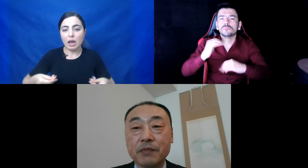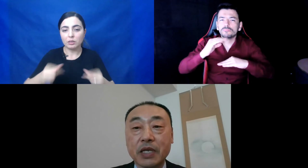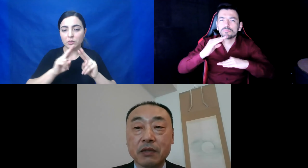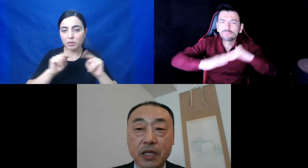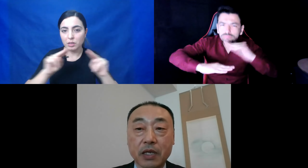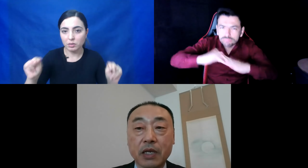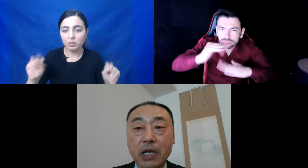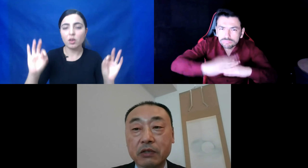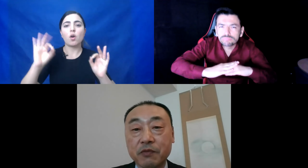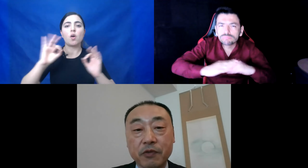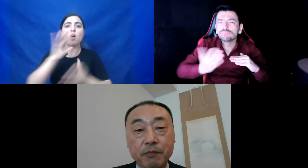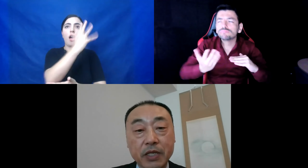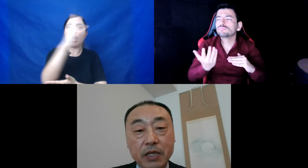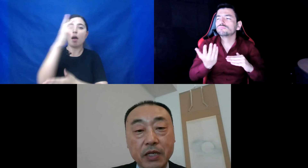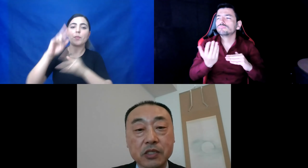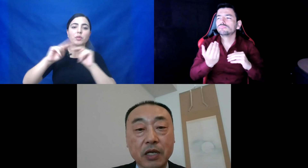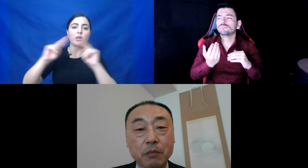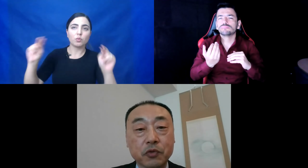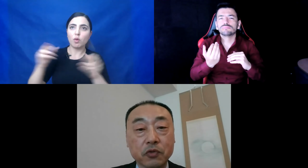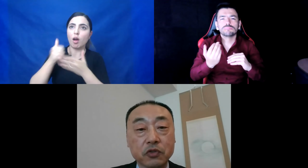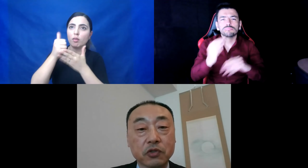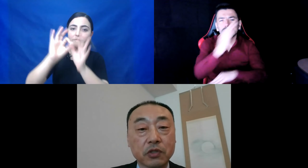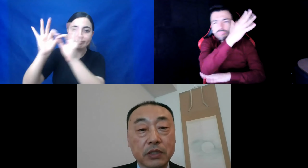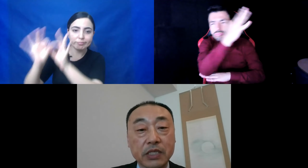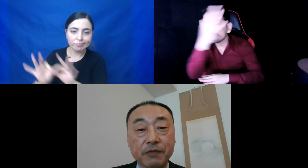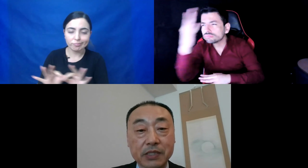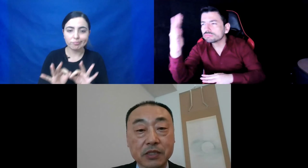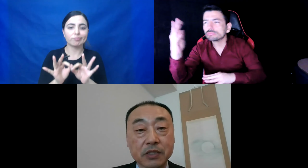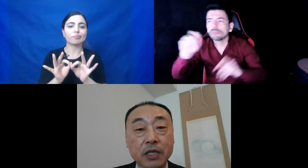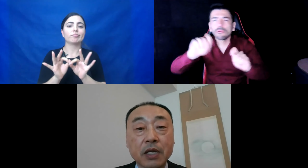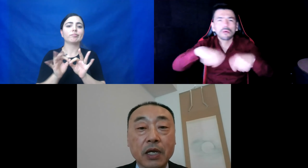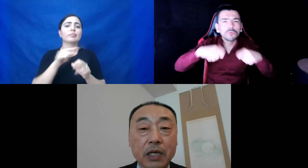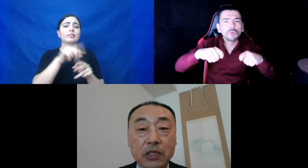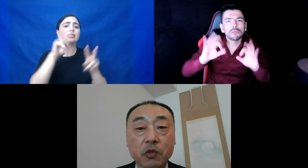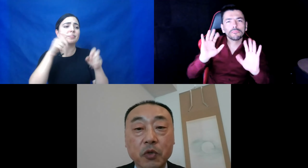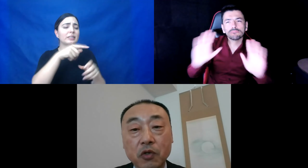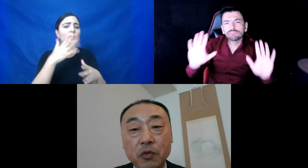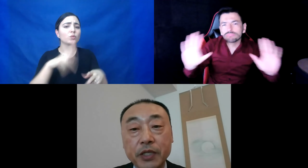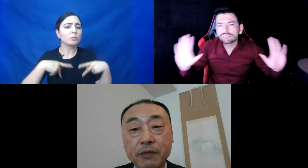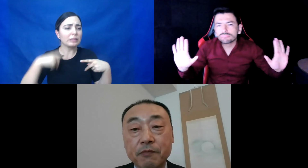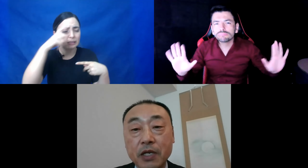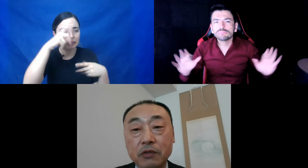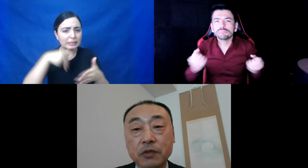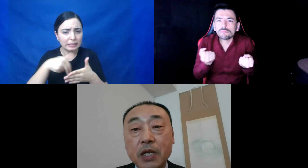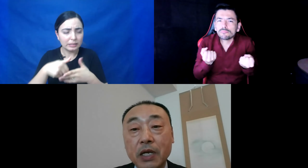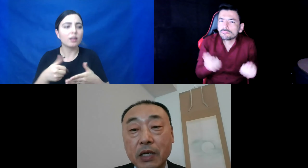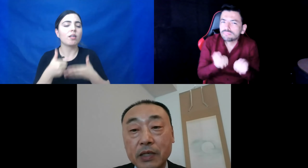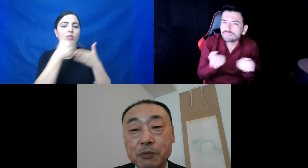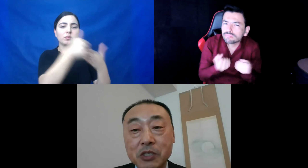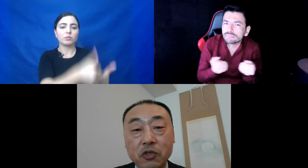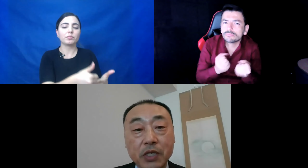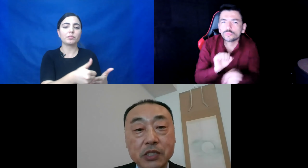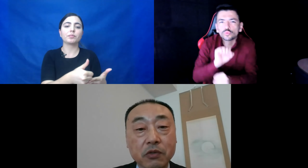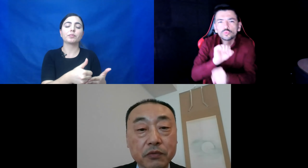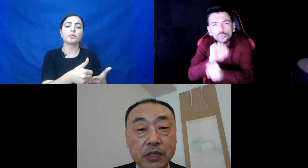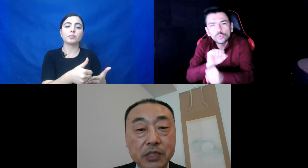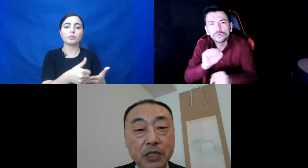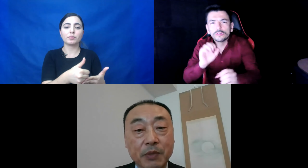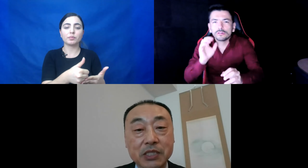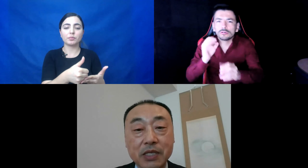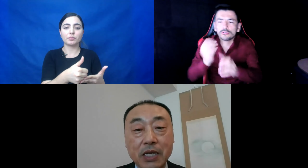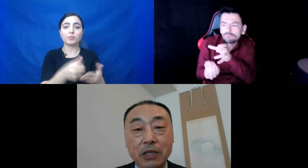medio ambiente, actividades productivas, y como pueden ver, las personas see,